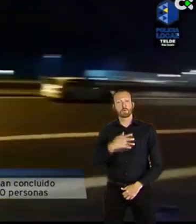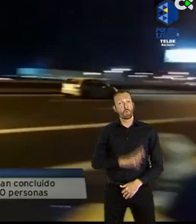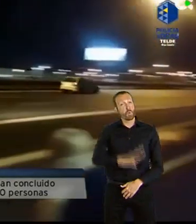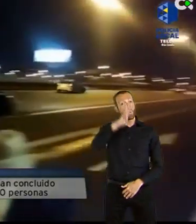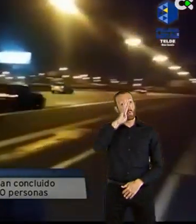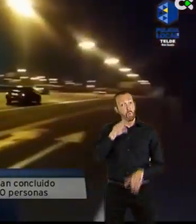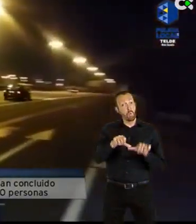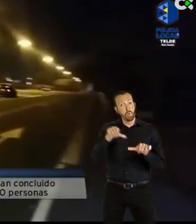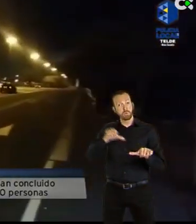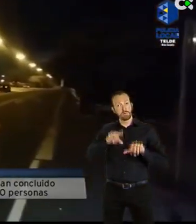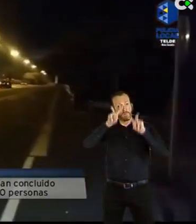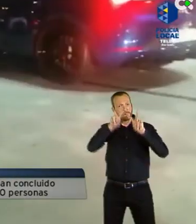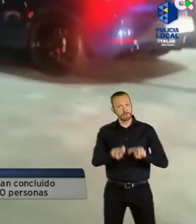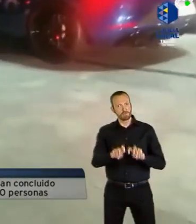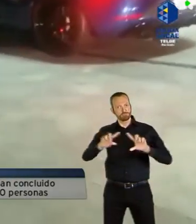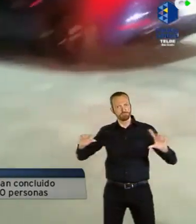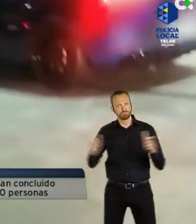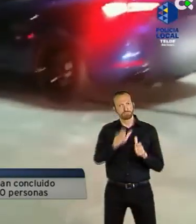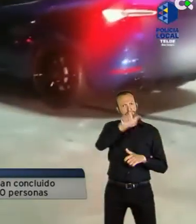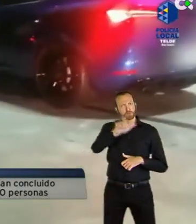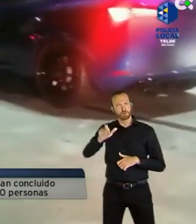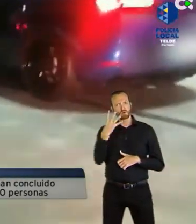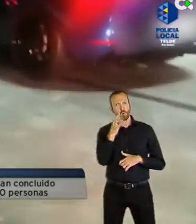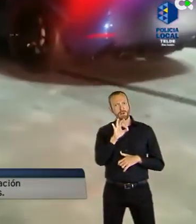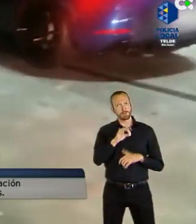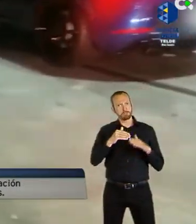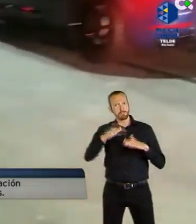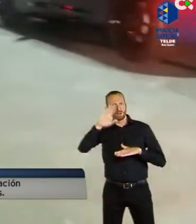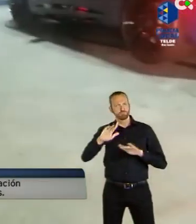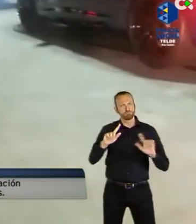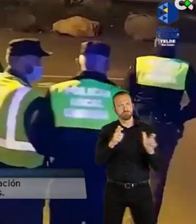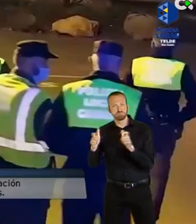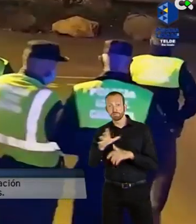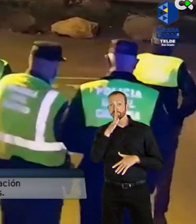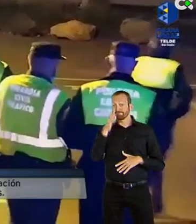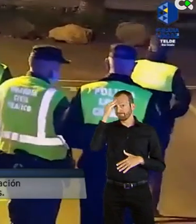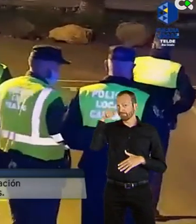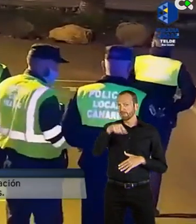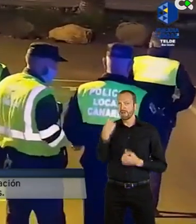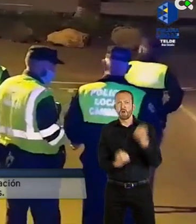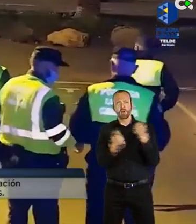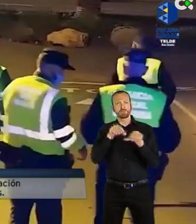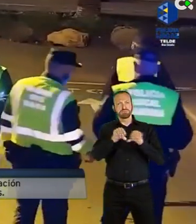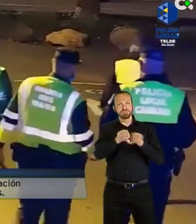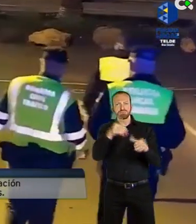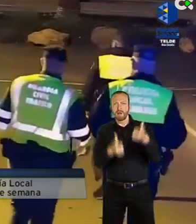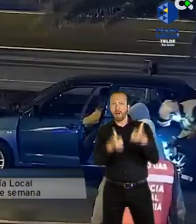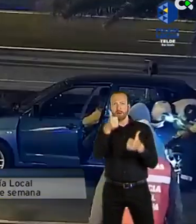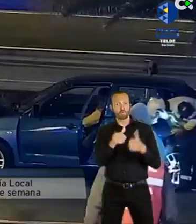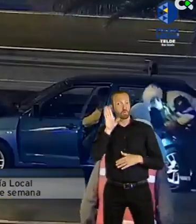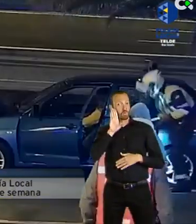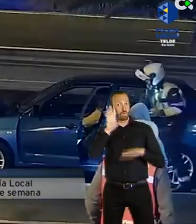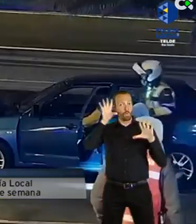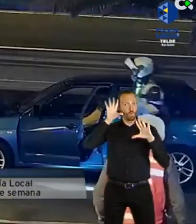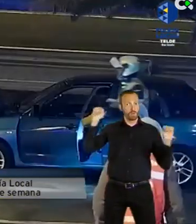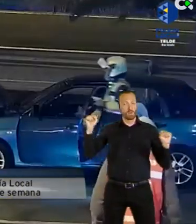Cuatro años de investigación han concluido con la detención de más de 40 personas por su presunta implicación en carreras ilegales. La Guardia Civil